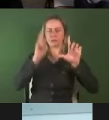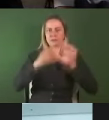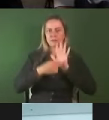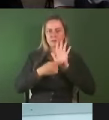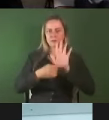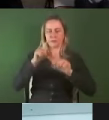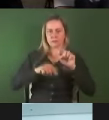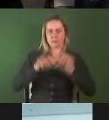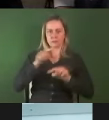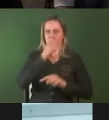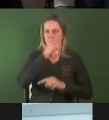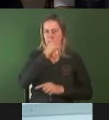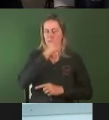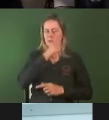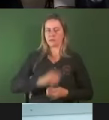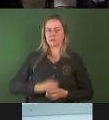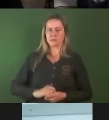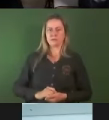material.